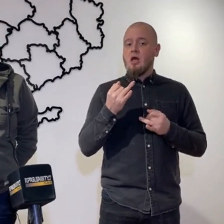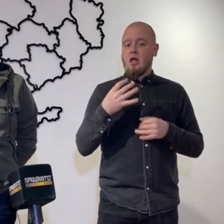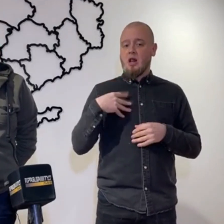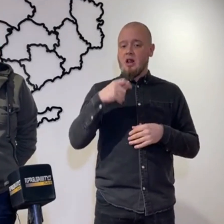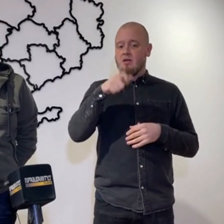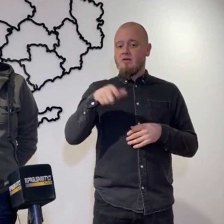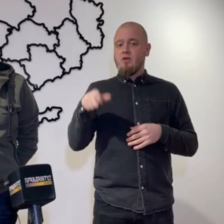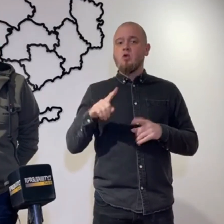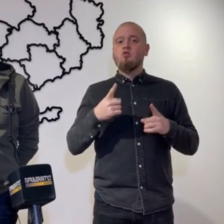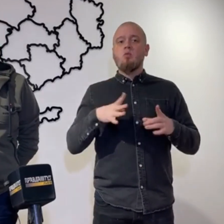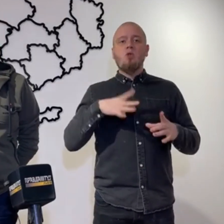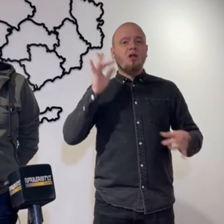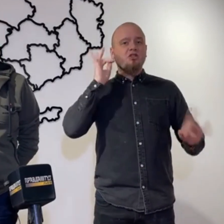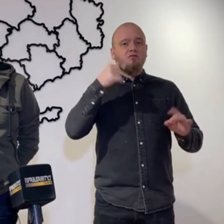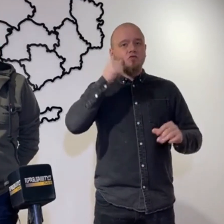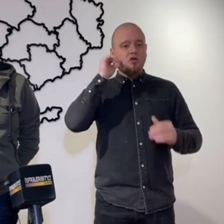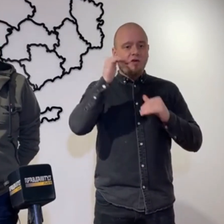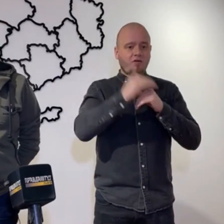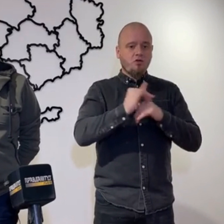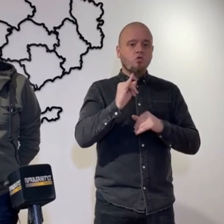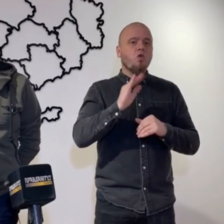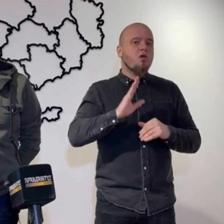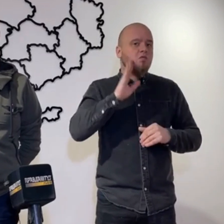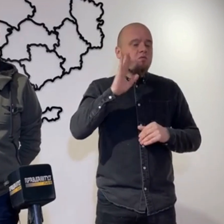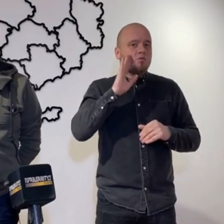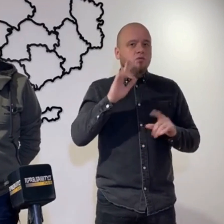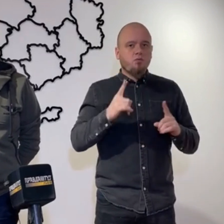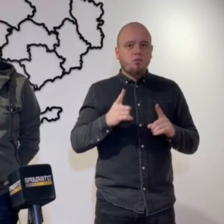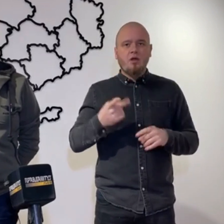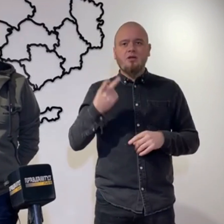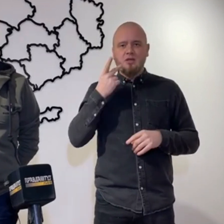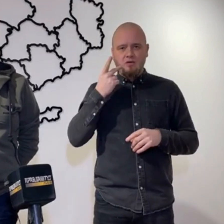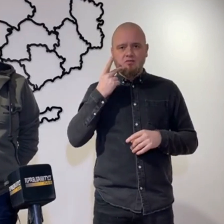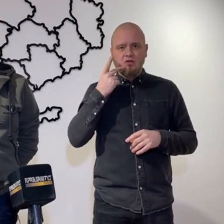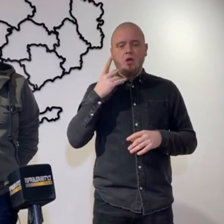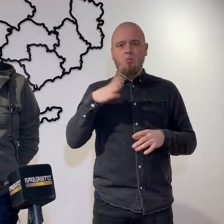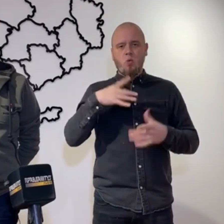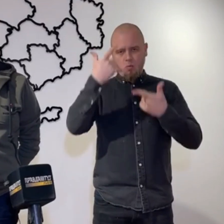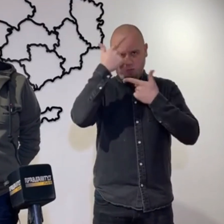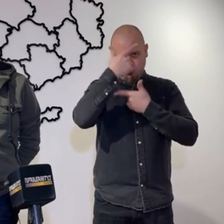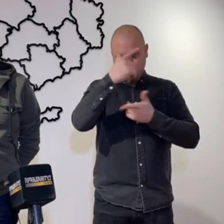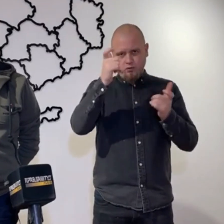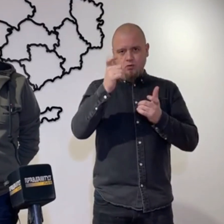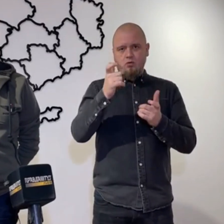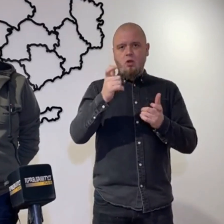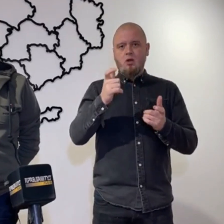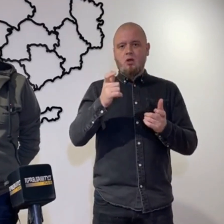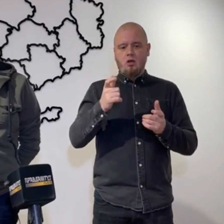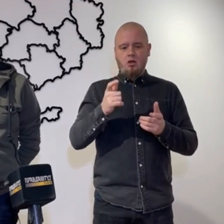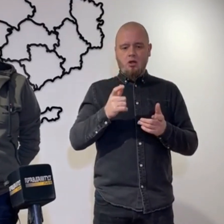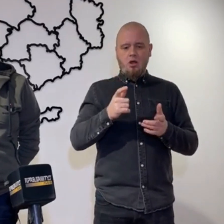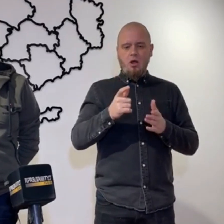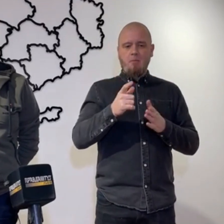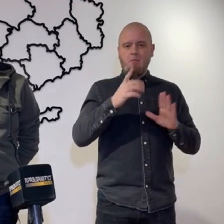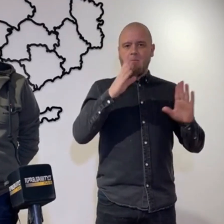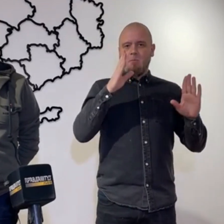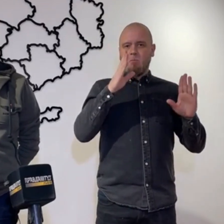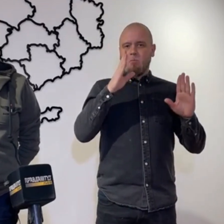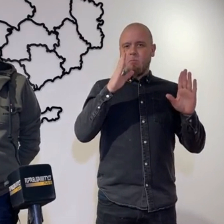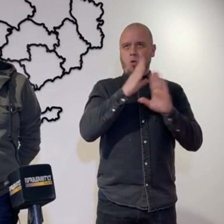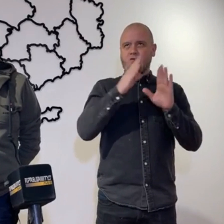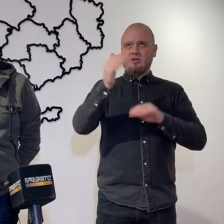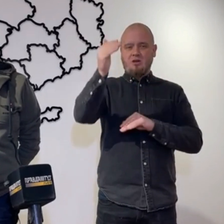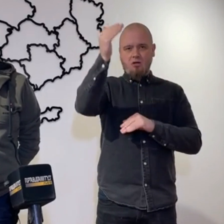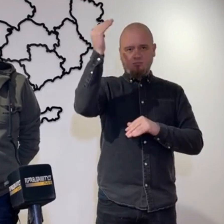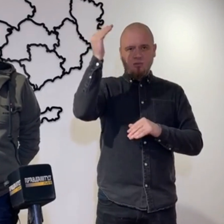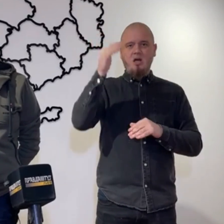чому була сирена вчора ввечері і сьогодні ранок? Як завжди, було повідомлення противно-командне